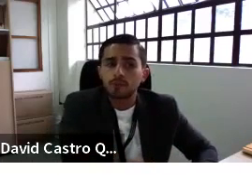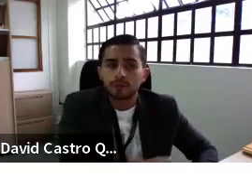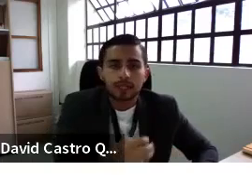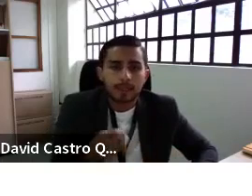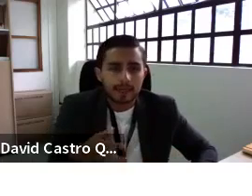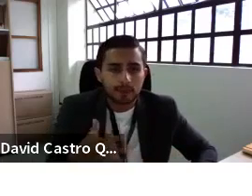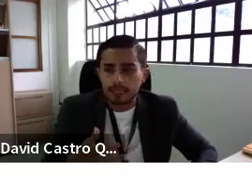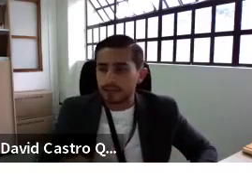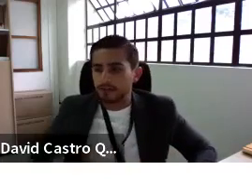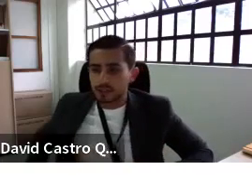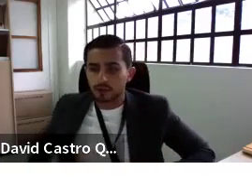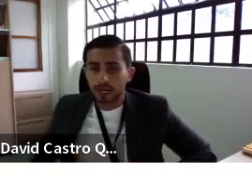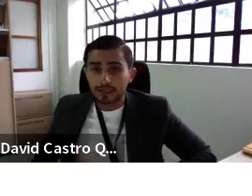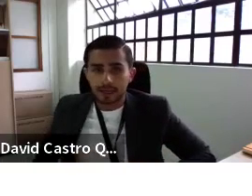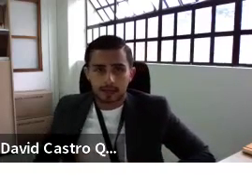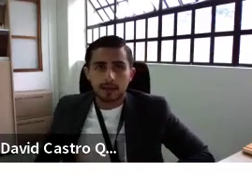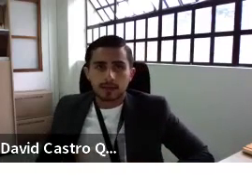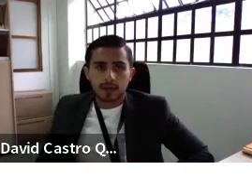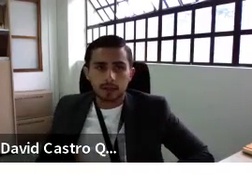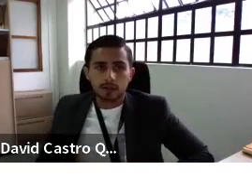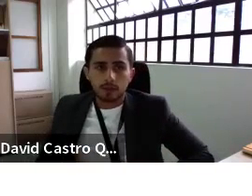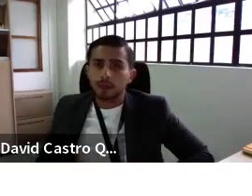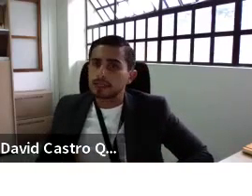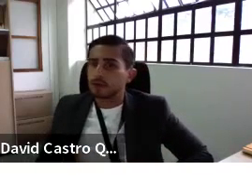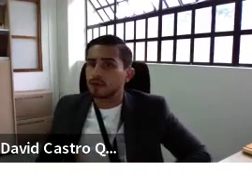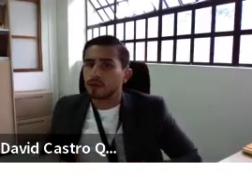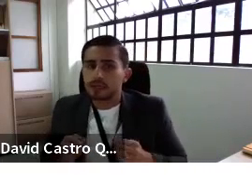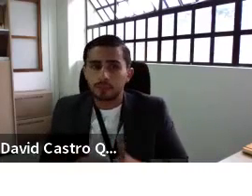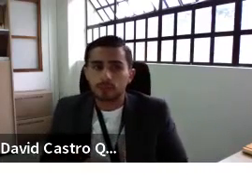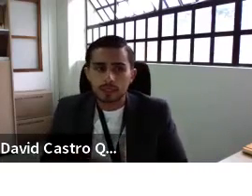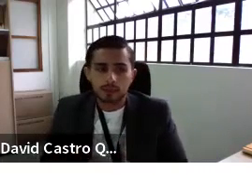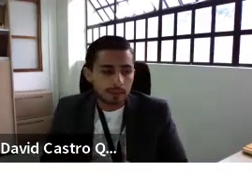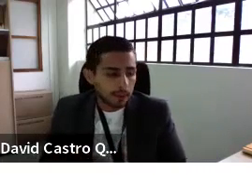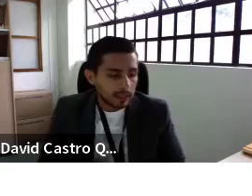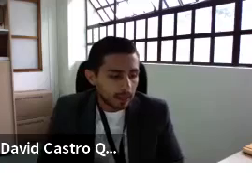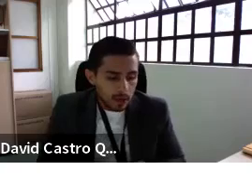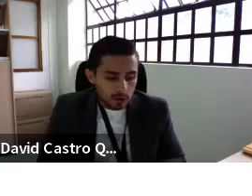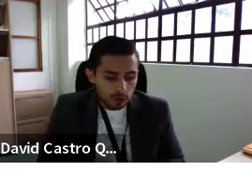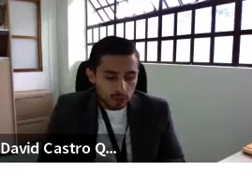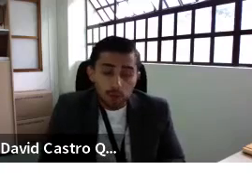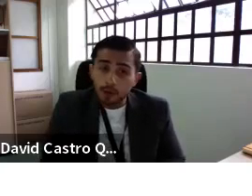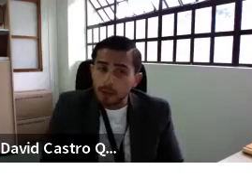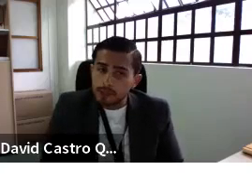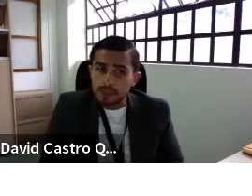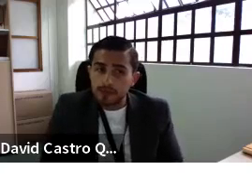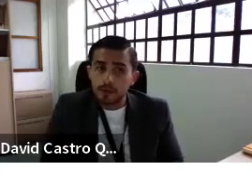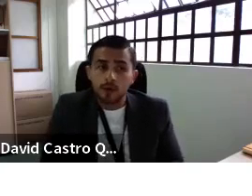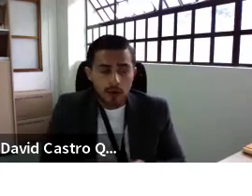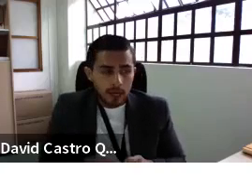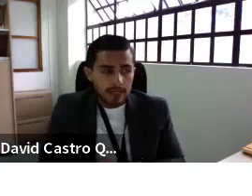importante que pase por esa reflexión crítica ¿cierto? porque si no lo que estamos haciendo es simplemente solucionar un problema específico es